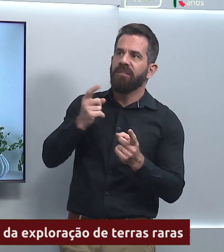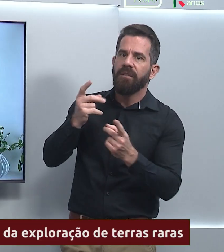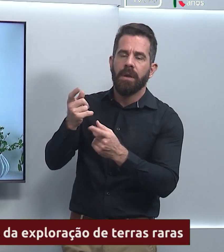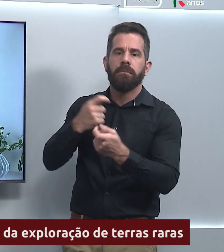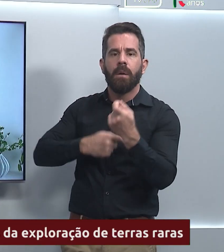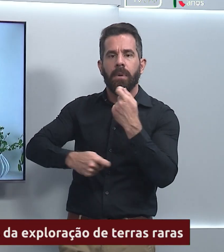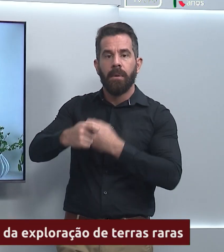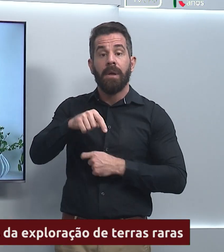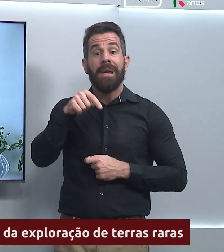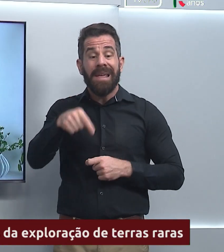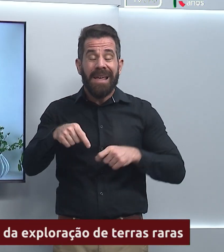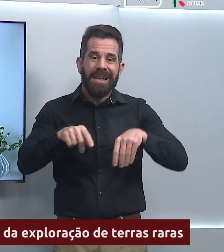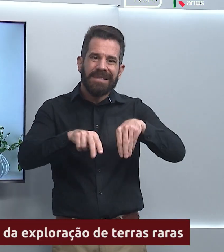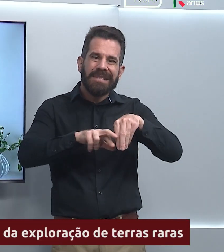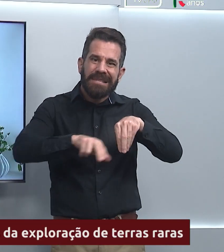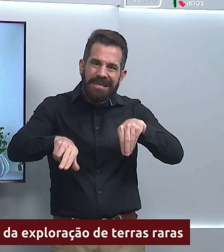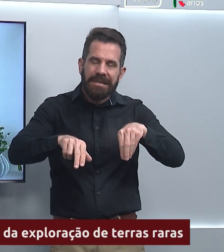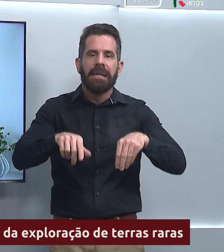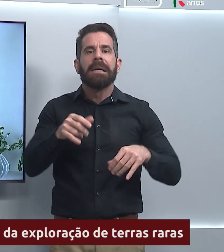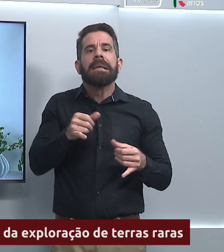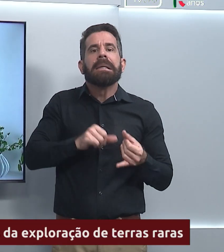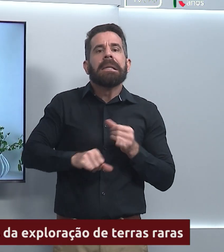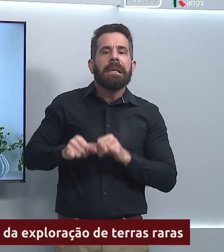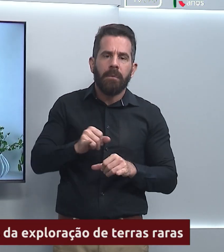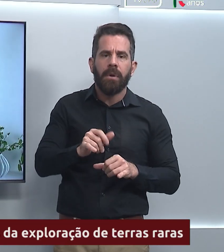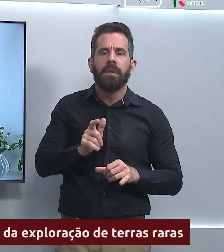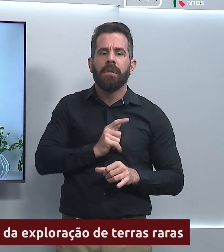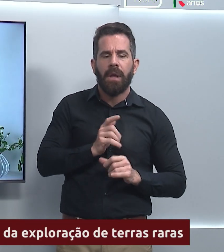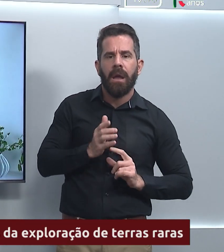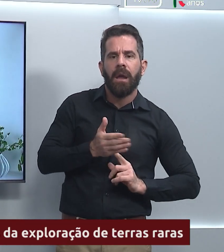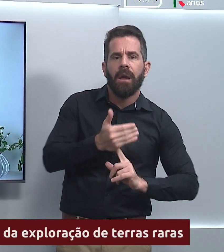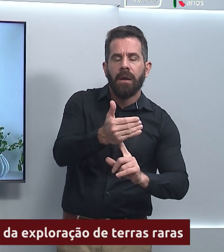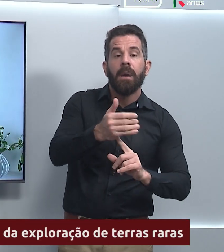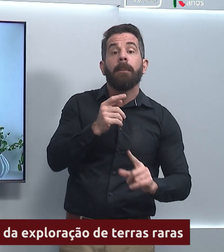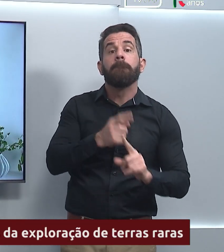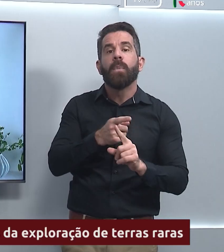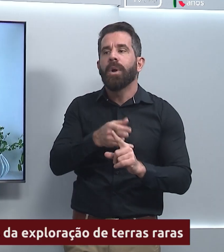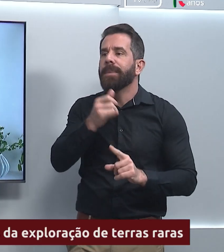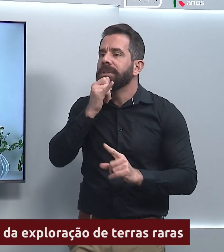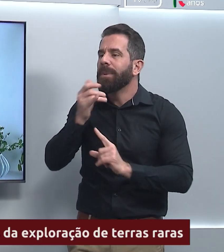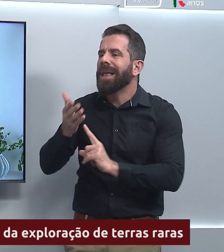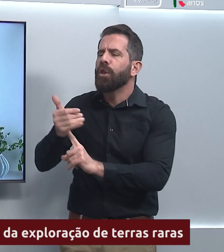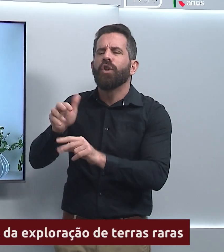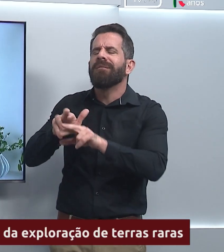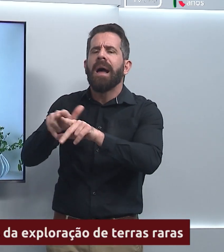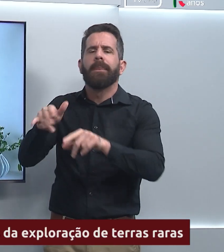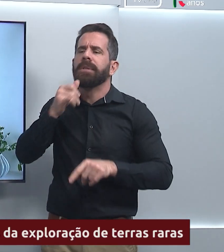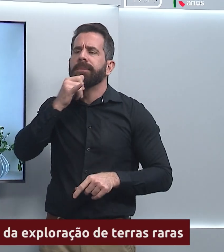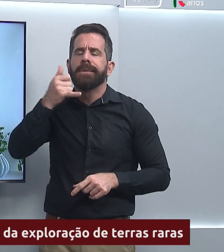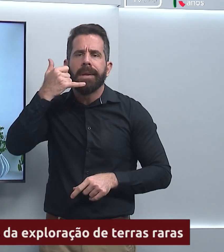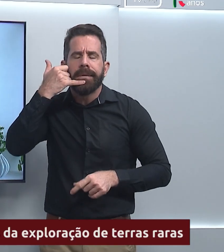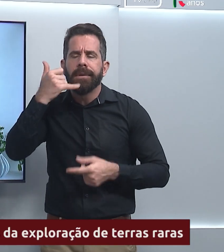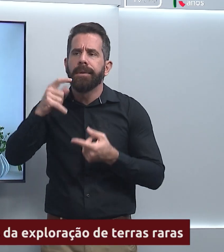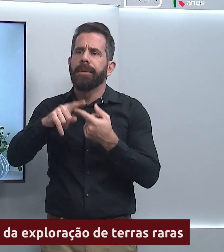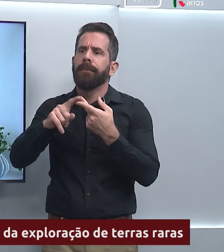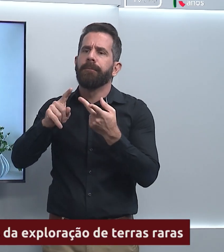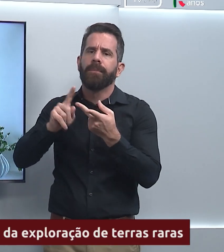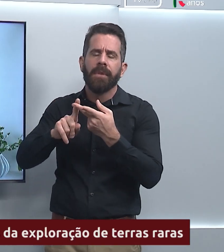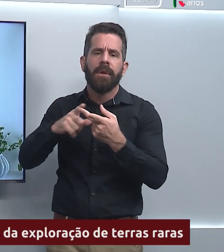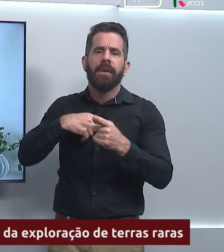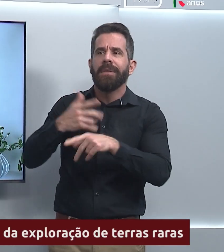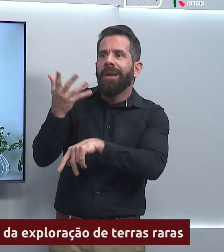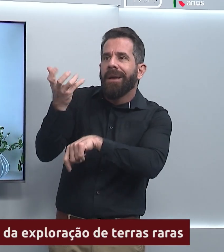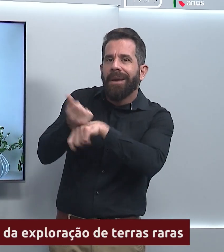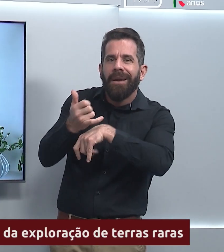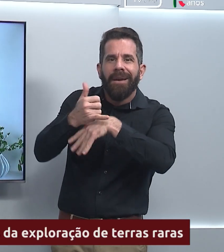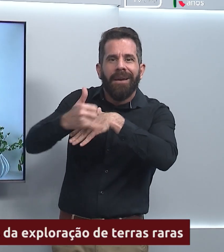então, tecnológicos. Por quê? Porque as aplicações de ponta da tecnologia que a gente usa, celulares, painéis